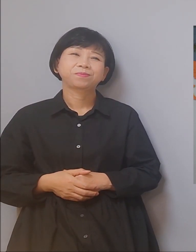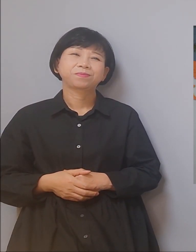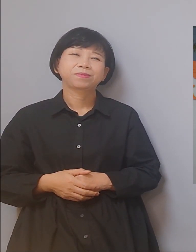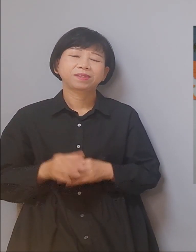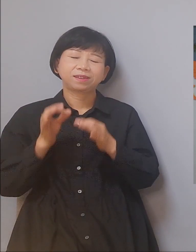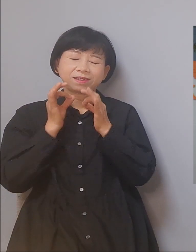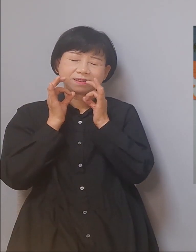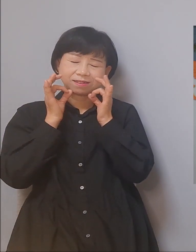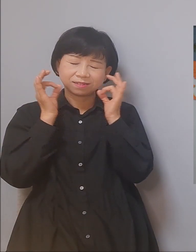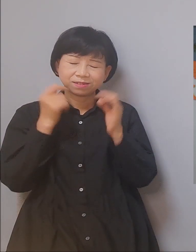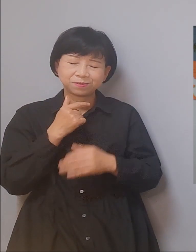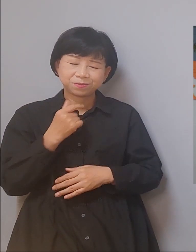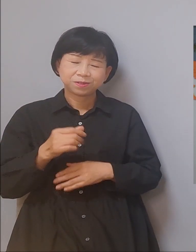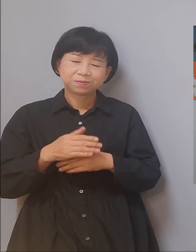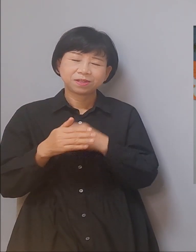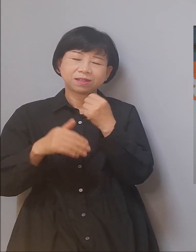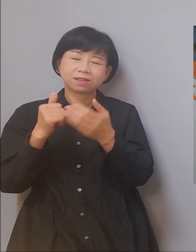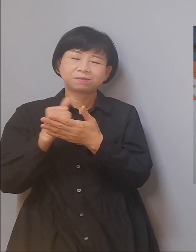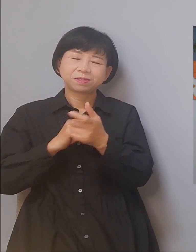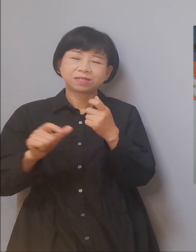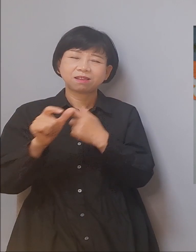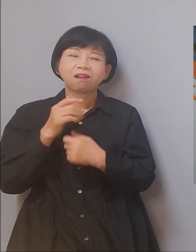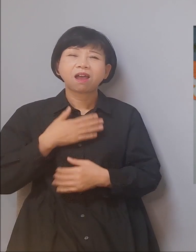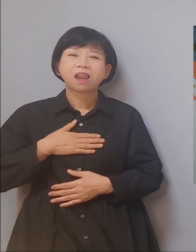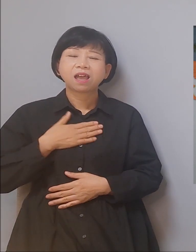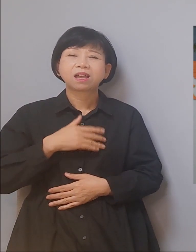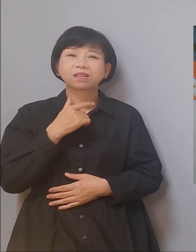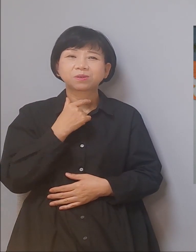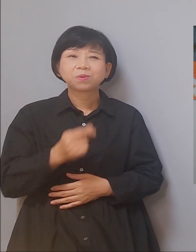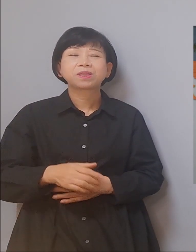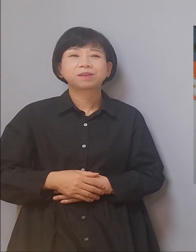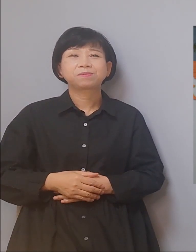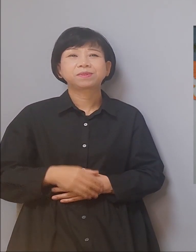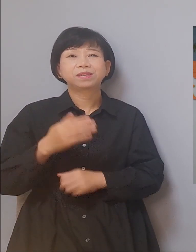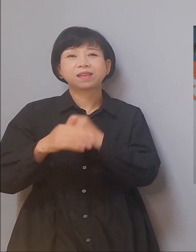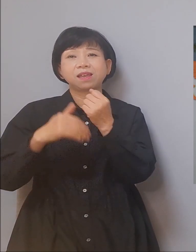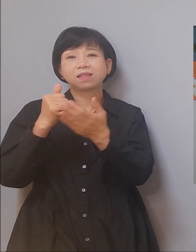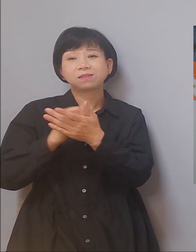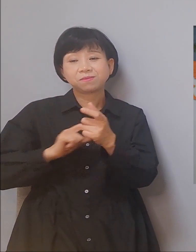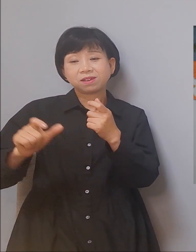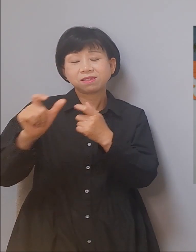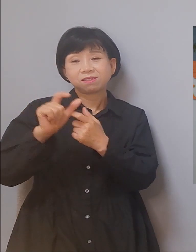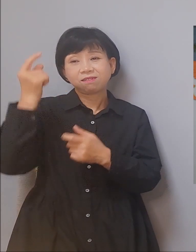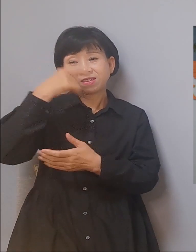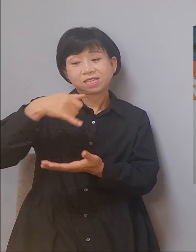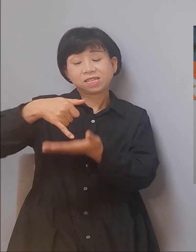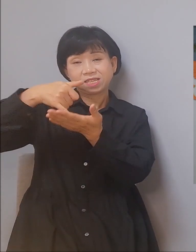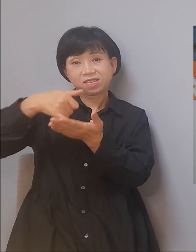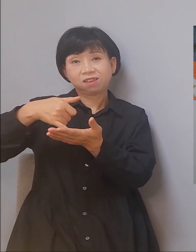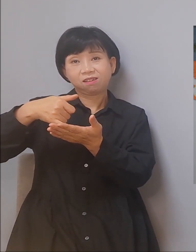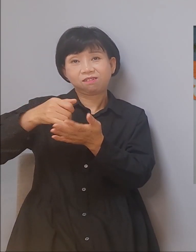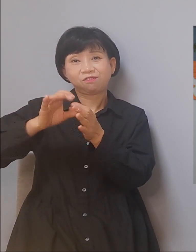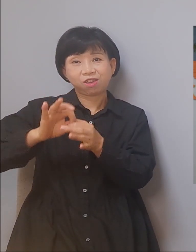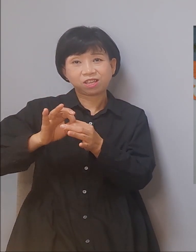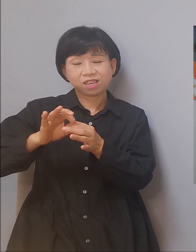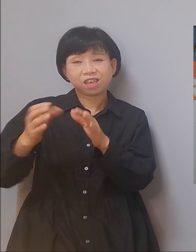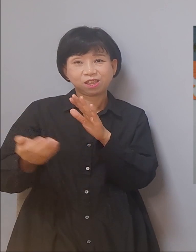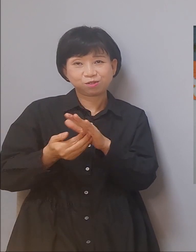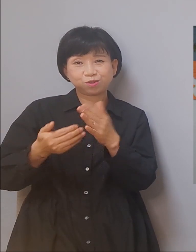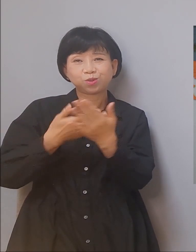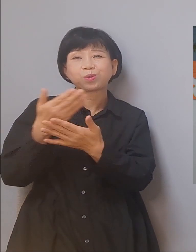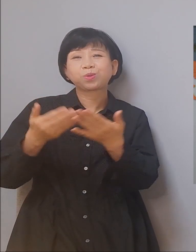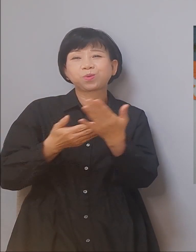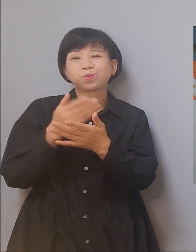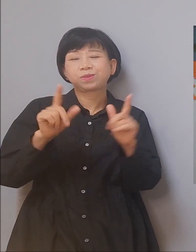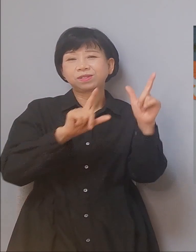간절히 원합니다. 우리가 하나님을 더욱더 알아가기 원합니다. 하나님과 더욱 인격적인 관계를 가지고 서로 교통하는